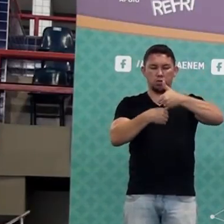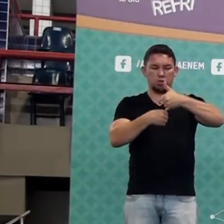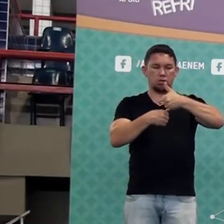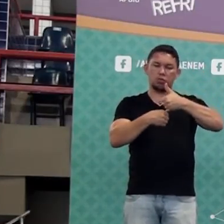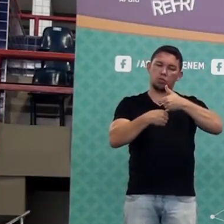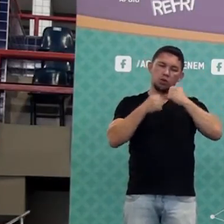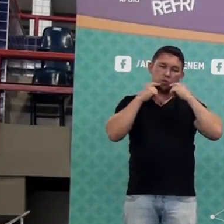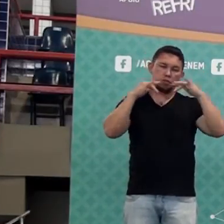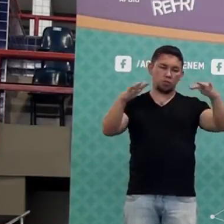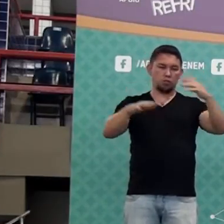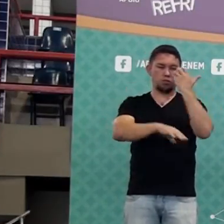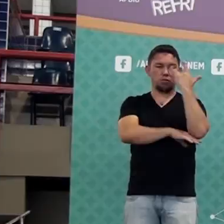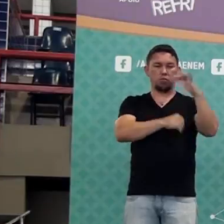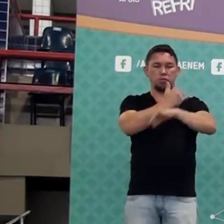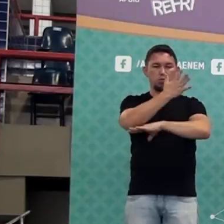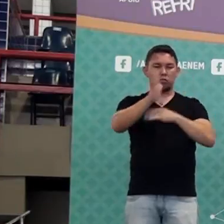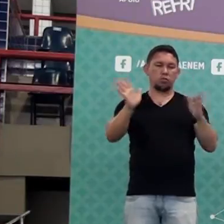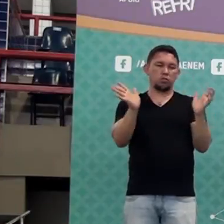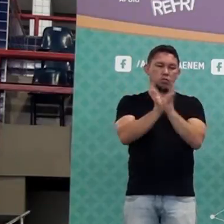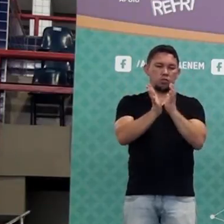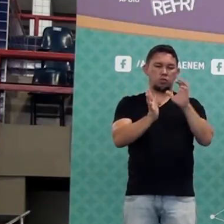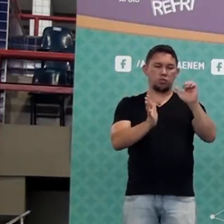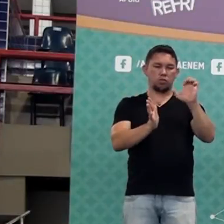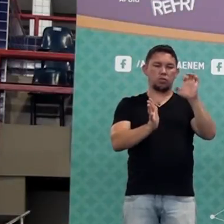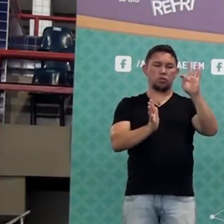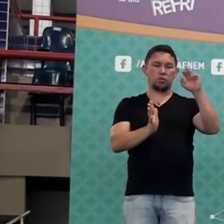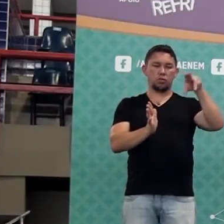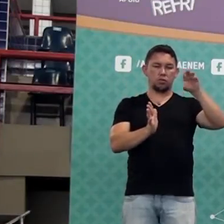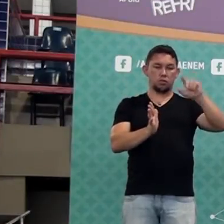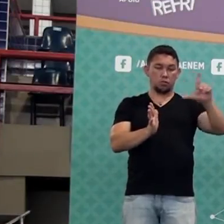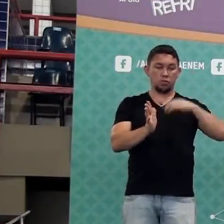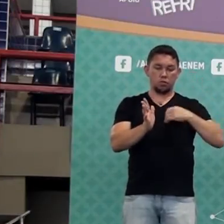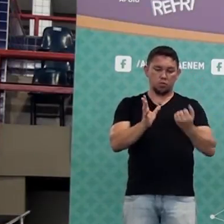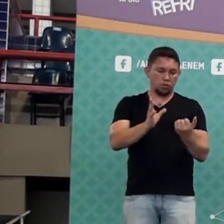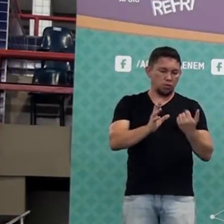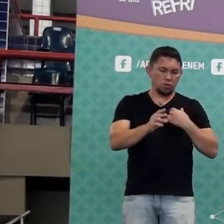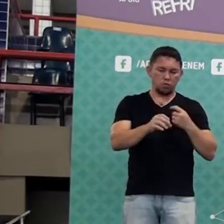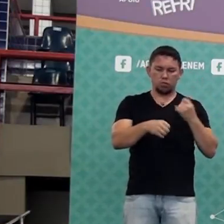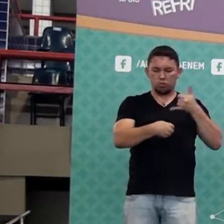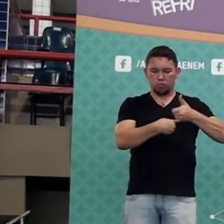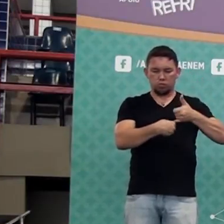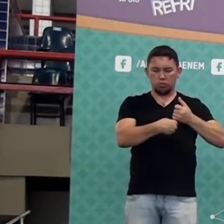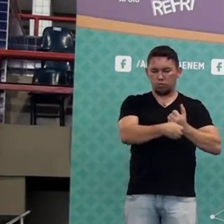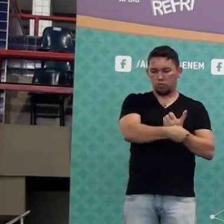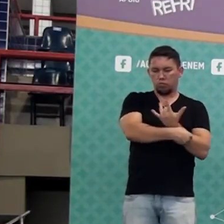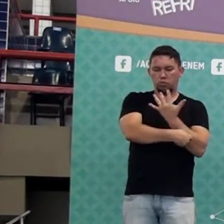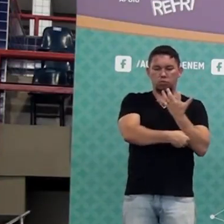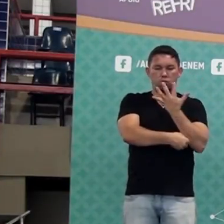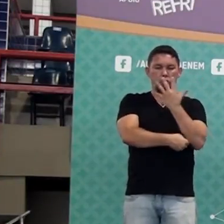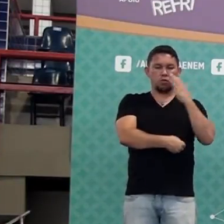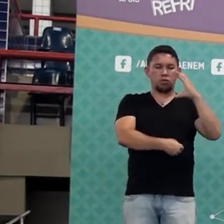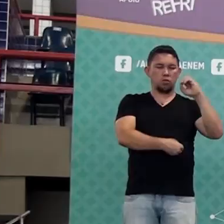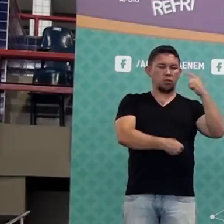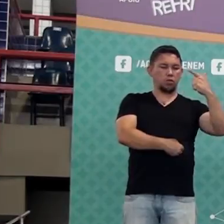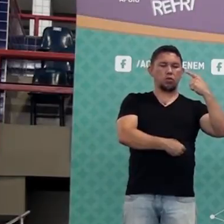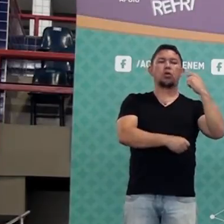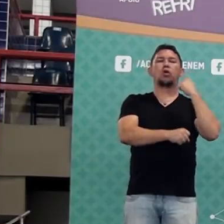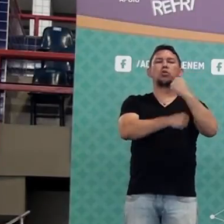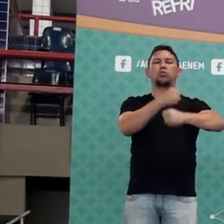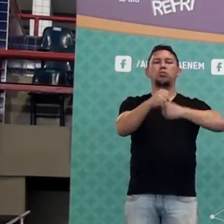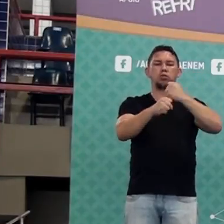vista ambiental, porque a maior parte do CO2 que é liberado na queima é reabsorvido pelo